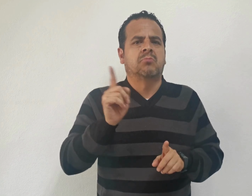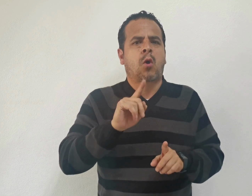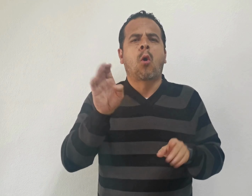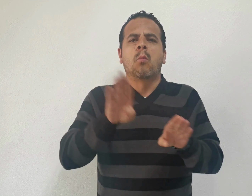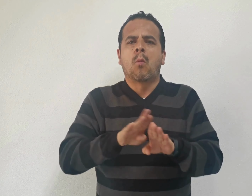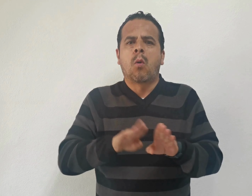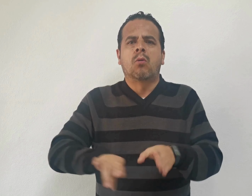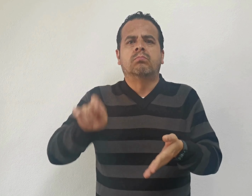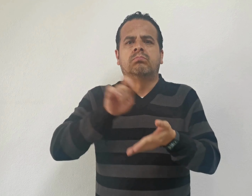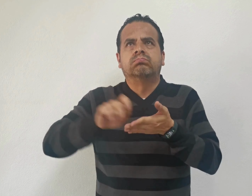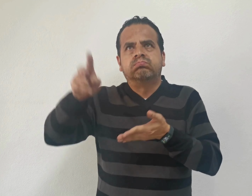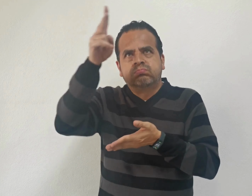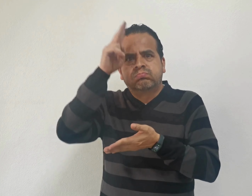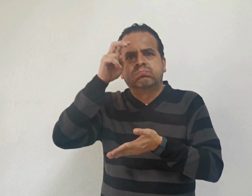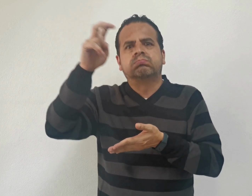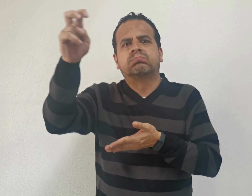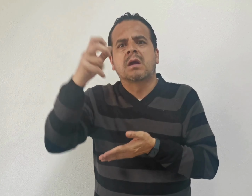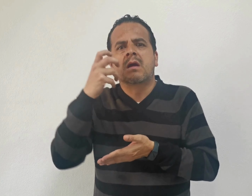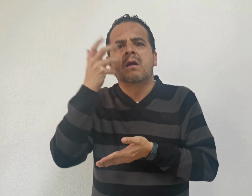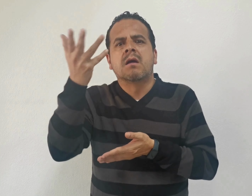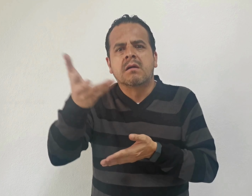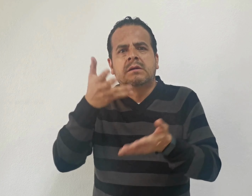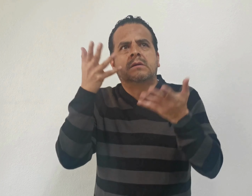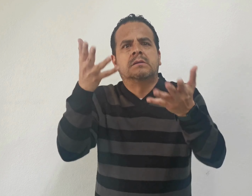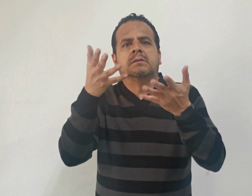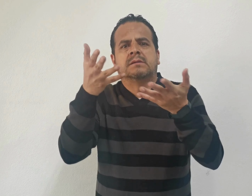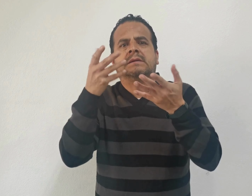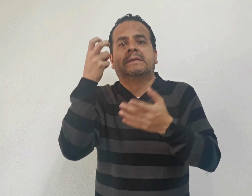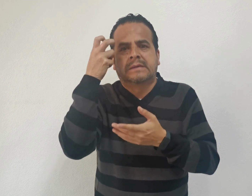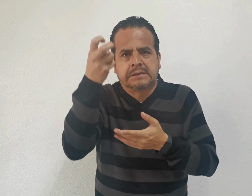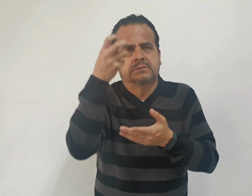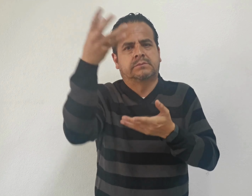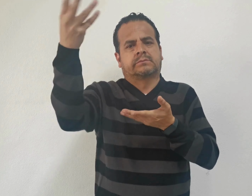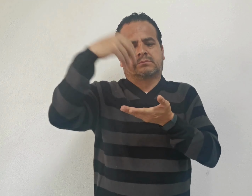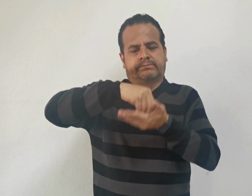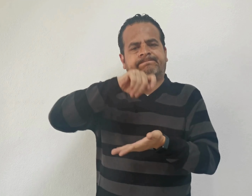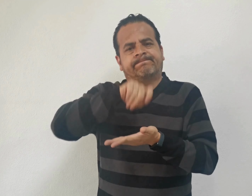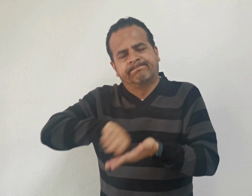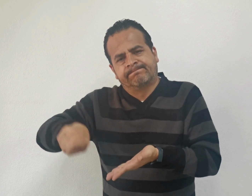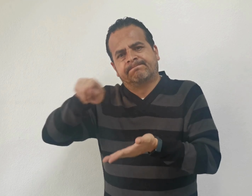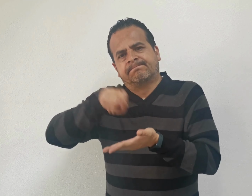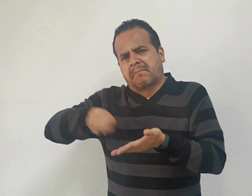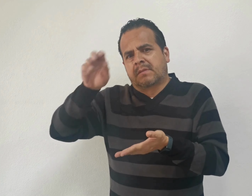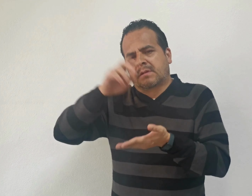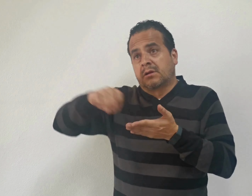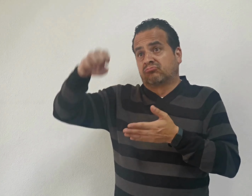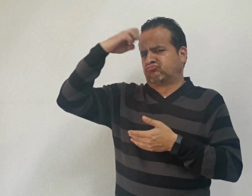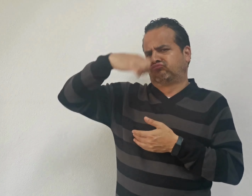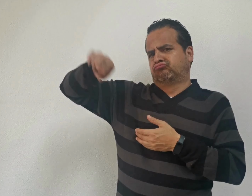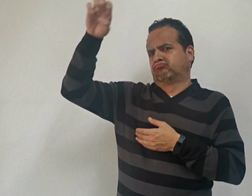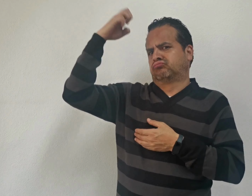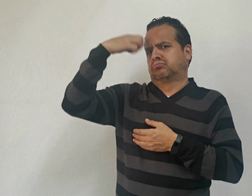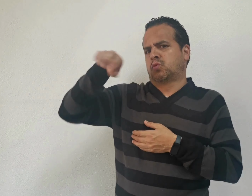pienso en sueños no cosas que me gustaría vivir o cosas que me gustaría experimentar y sobre todo muchas más